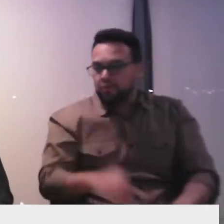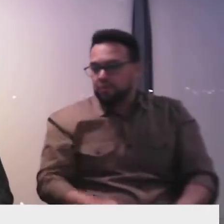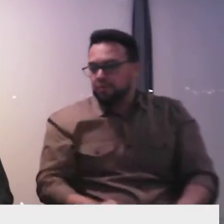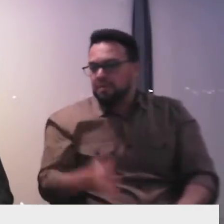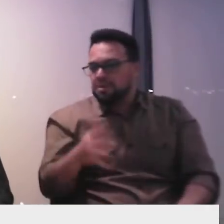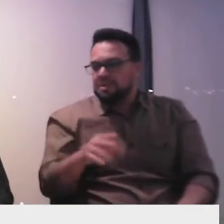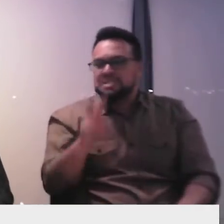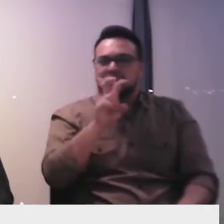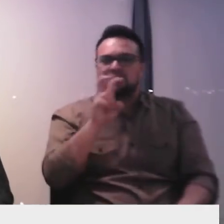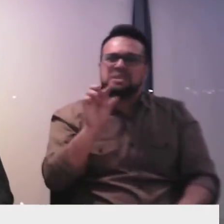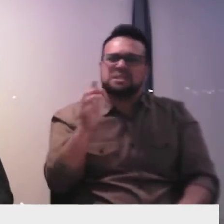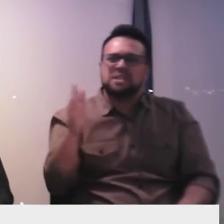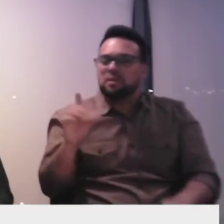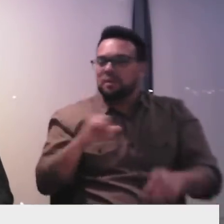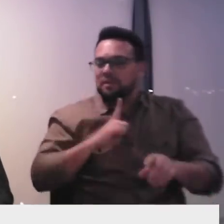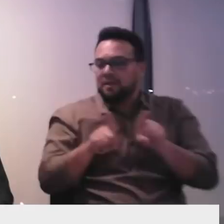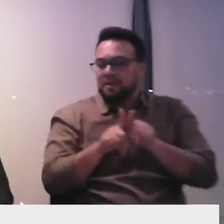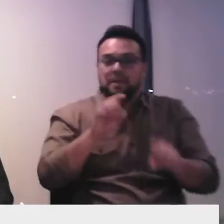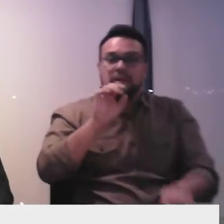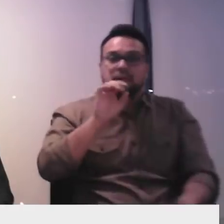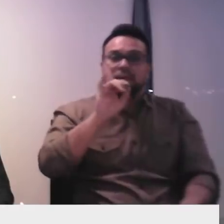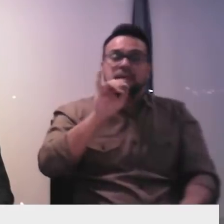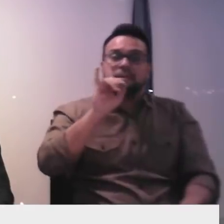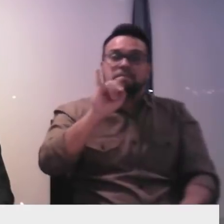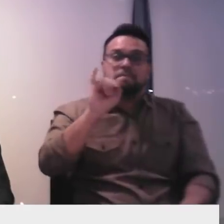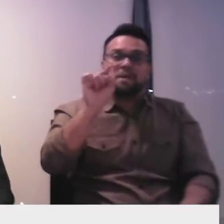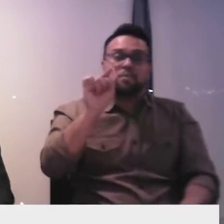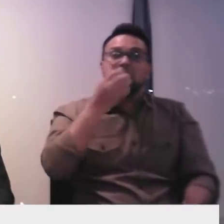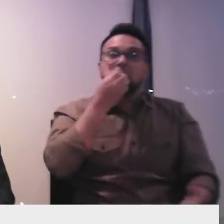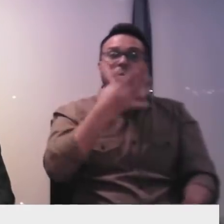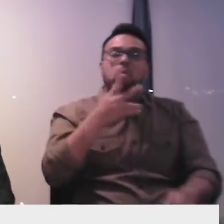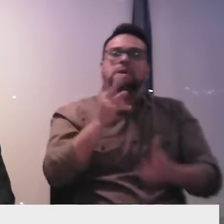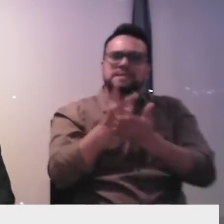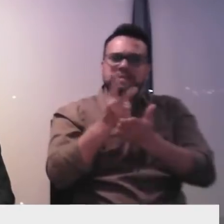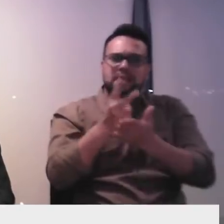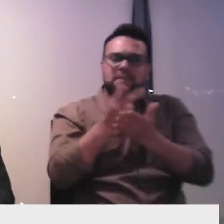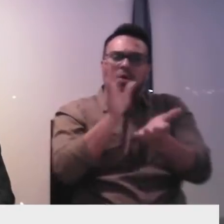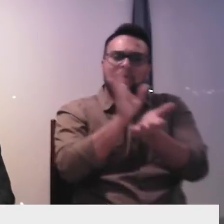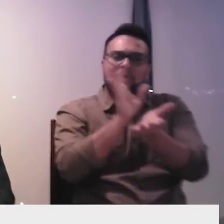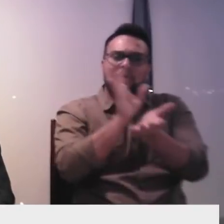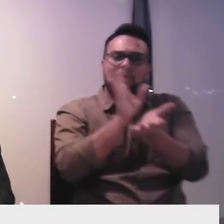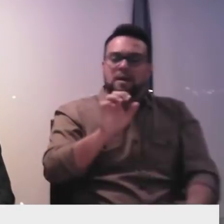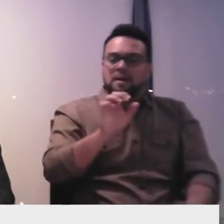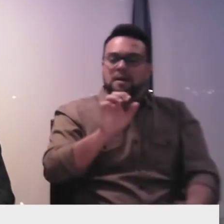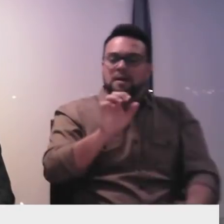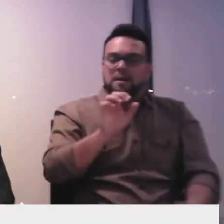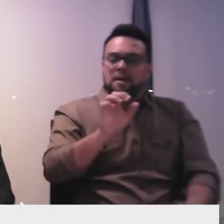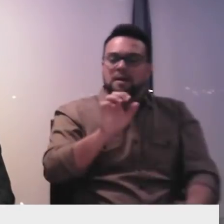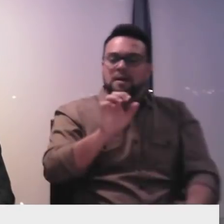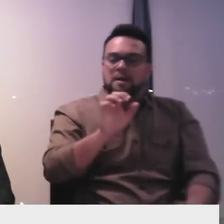mil. Temos também nos Pingo nos Is, sempre uma boa audiência, a turma aí do Augusto Nunes, Pingo nos Is e Jovem